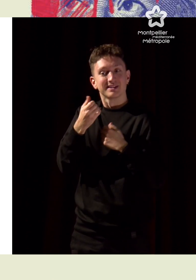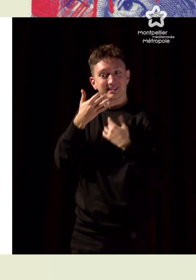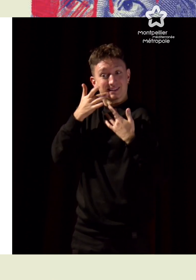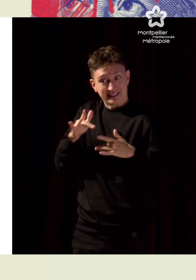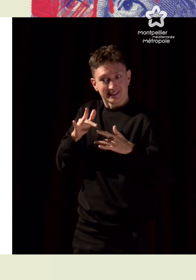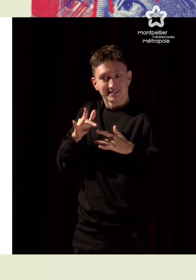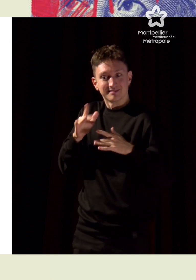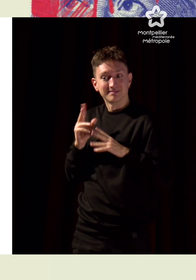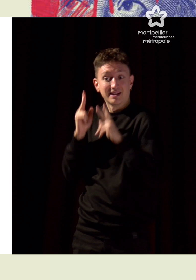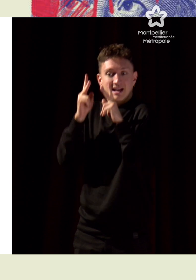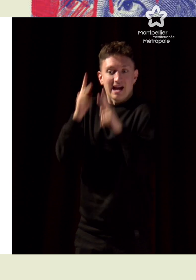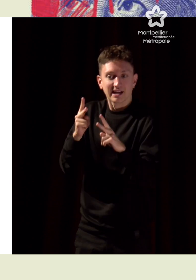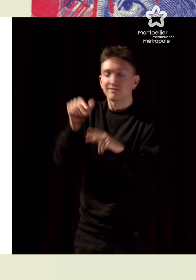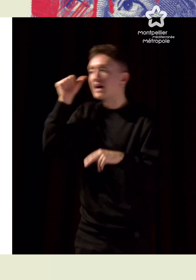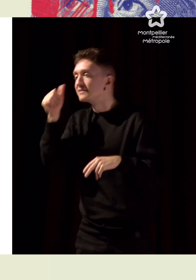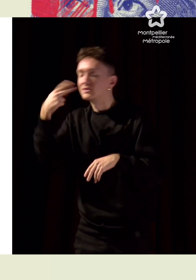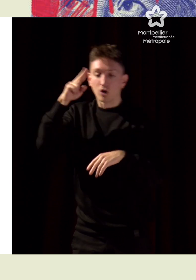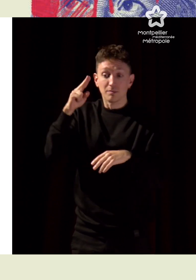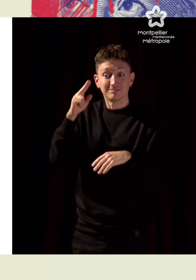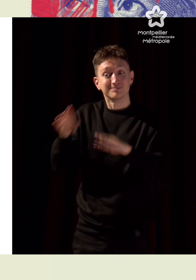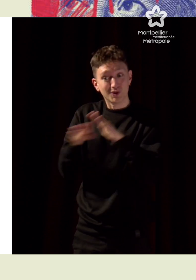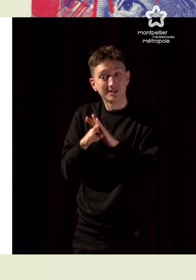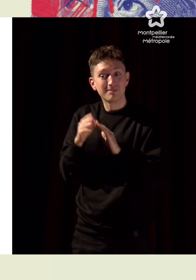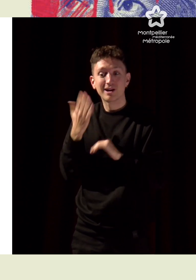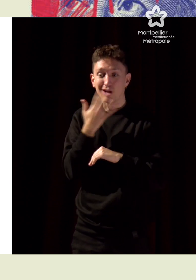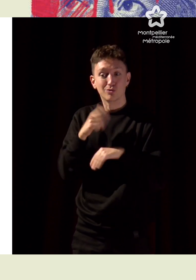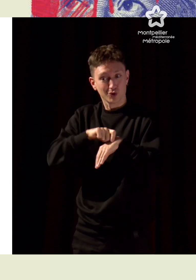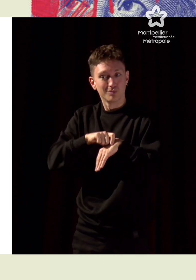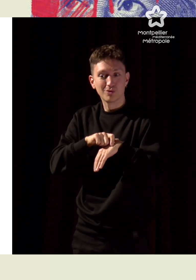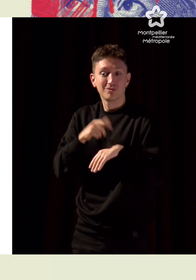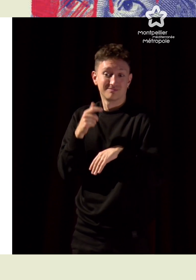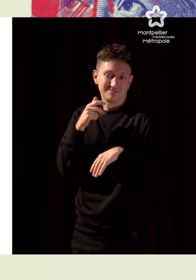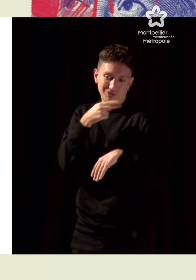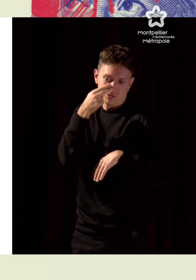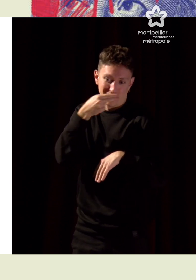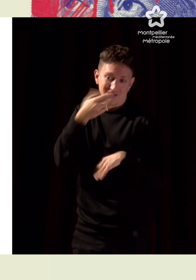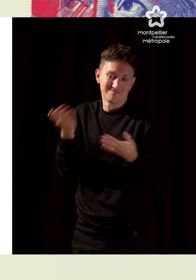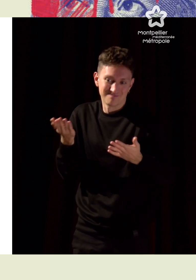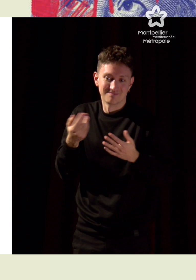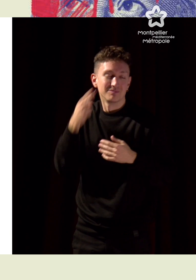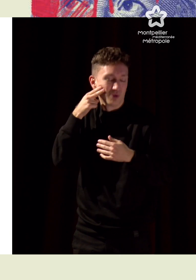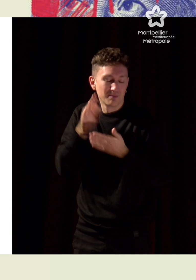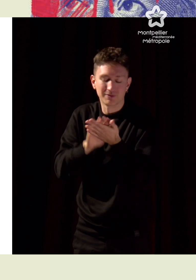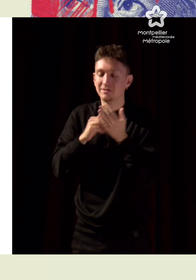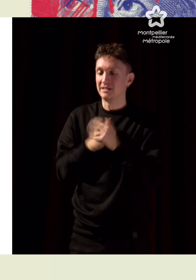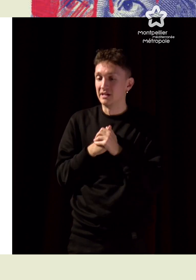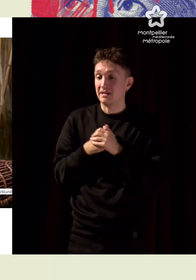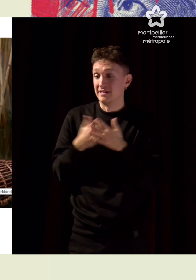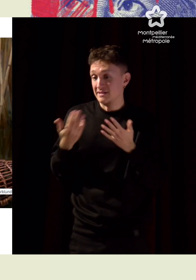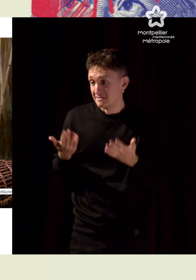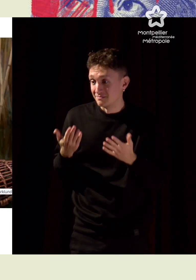des environnements un peu d'ensoleillement. Et donc, les premiers Européens, assez rapidement, deviennent de couleur de